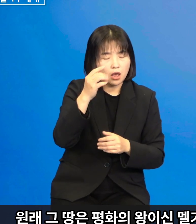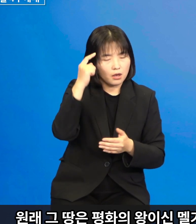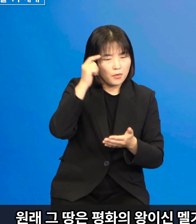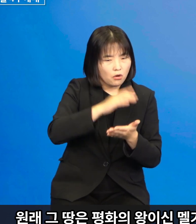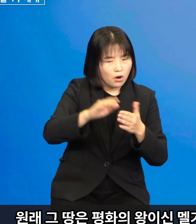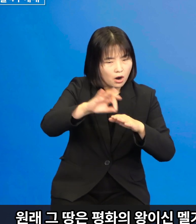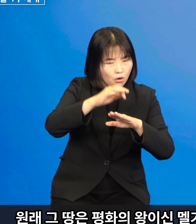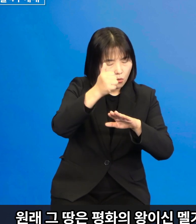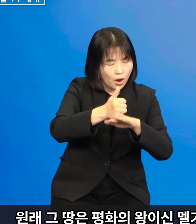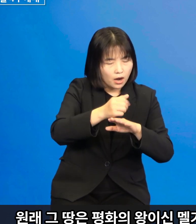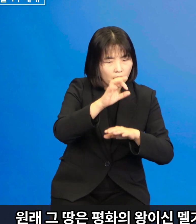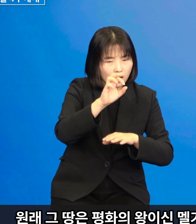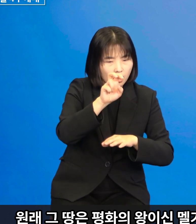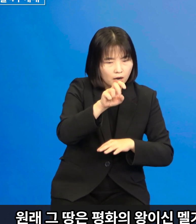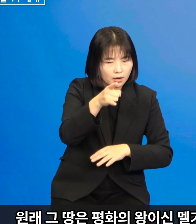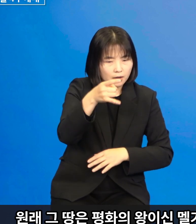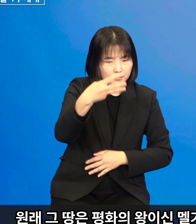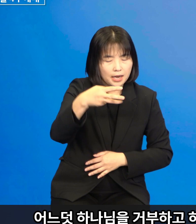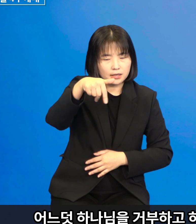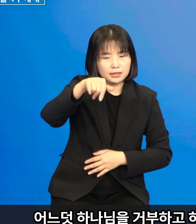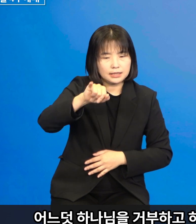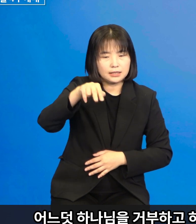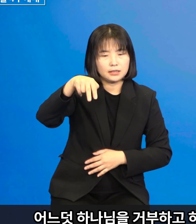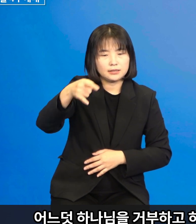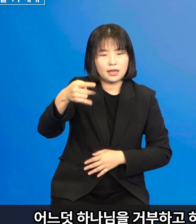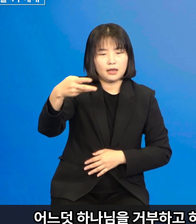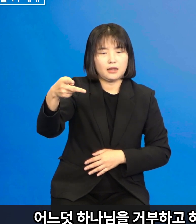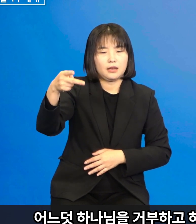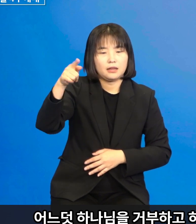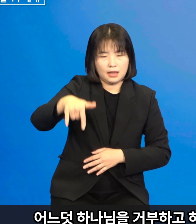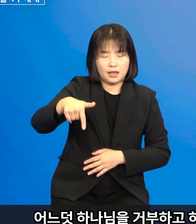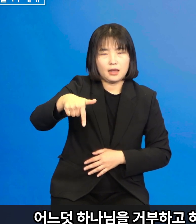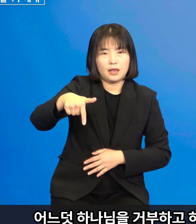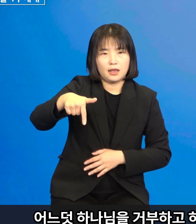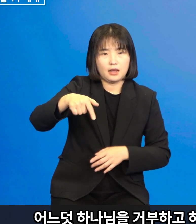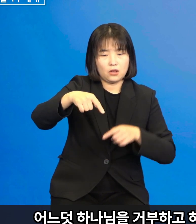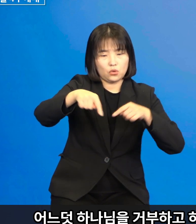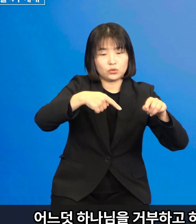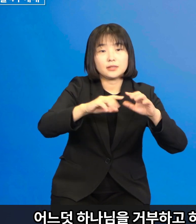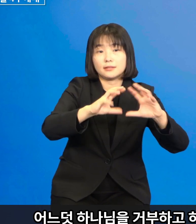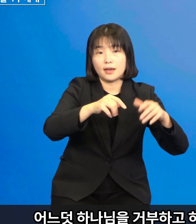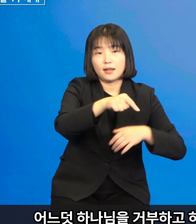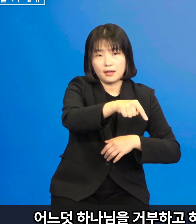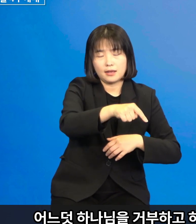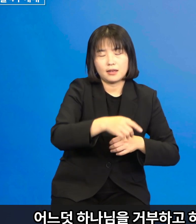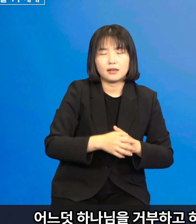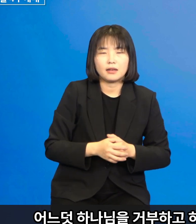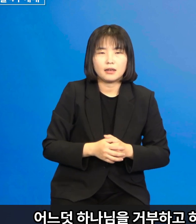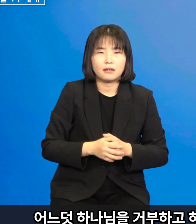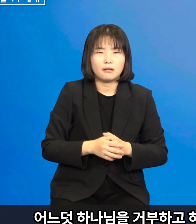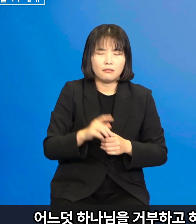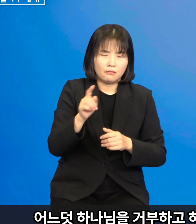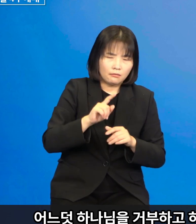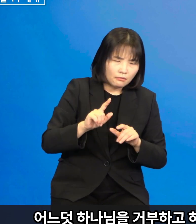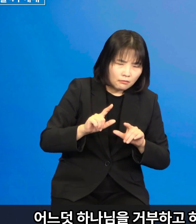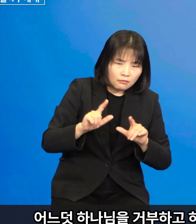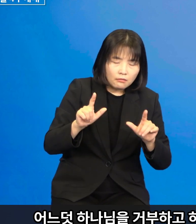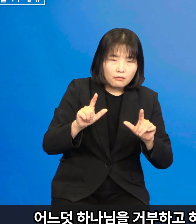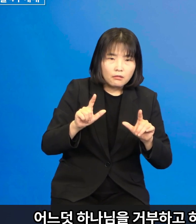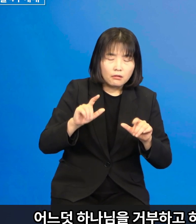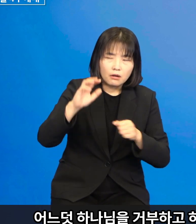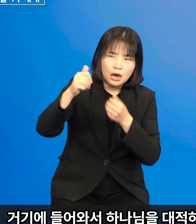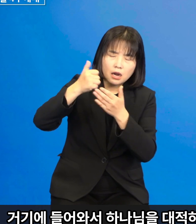멜기세덱이 통치하던 나라, 그 도시였는데 어느덧 하나님을 거부하고 하나님을 대적하는